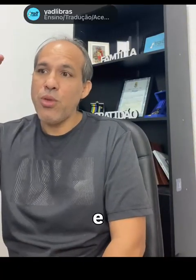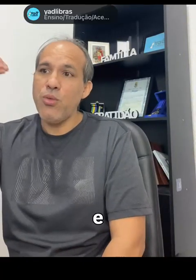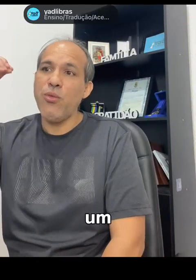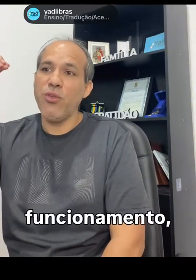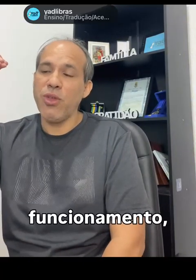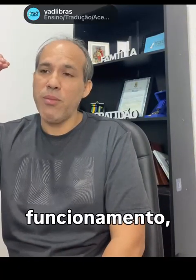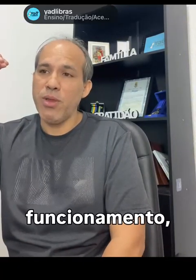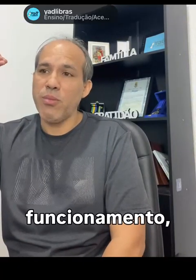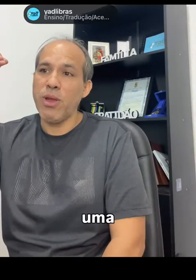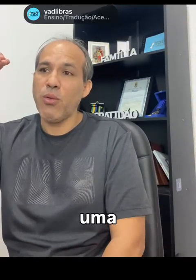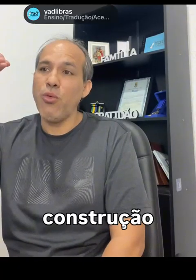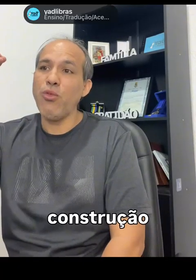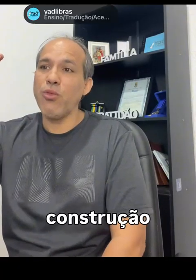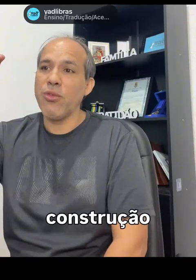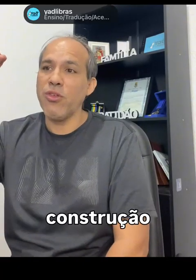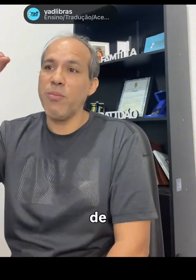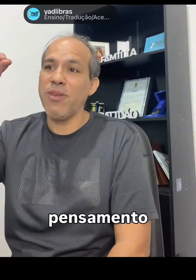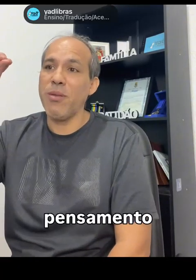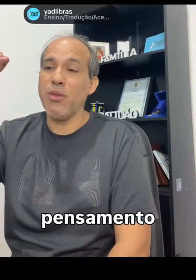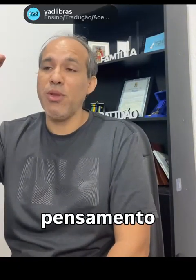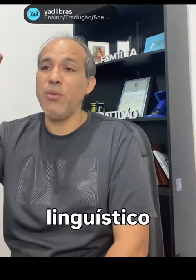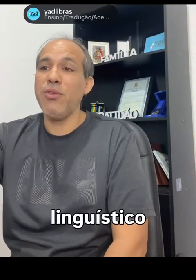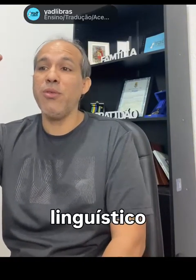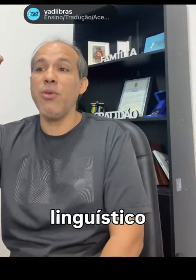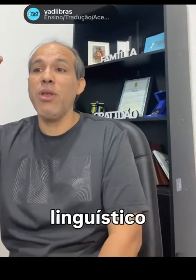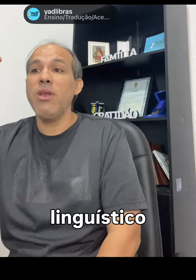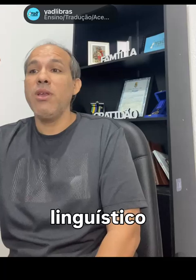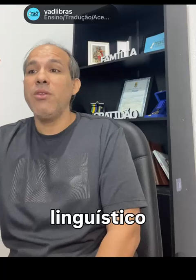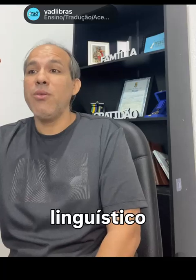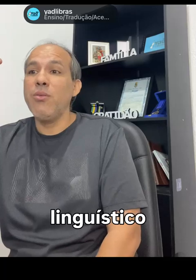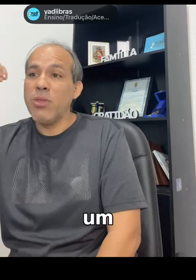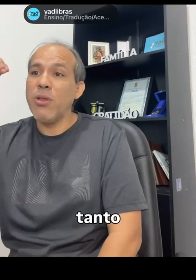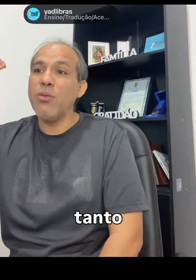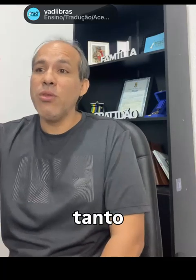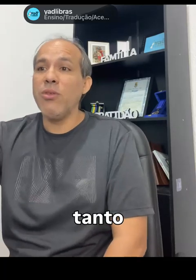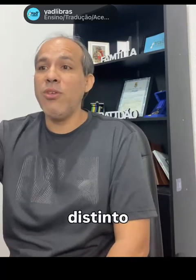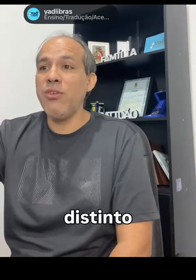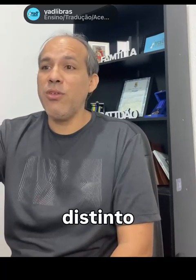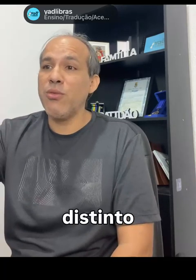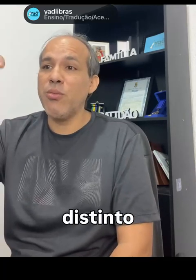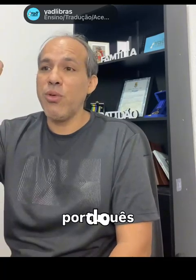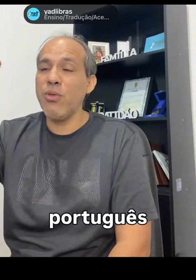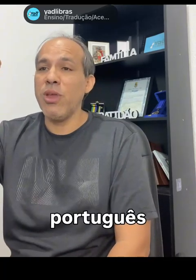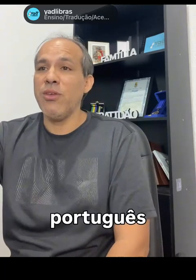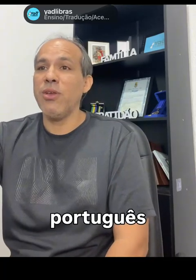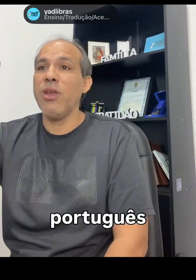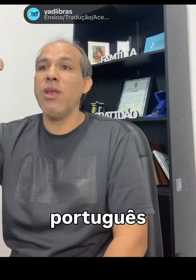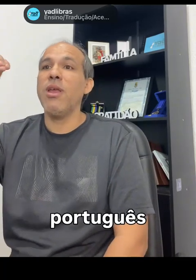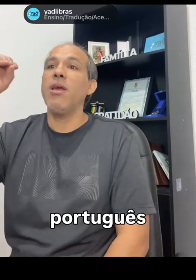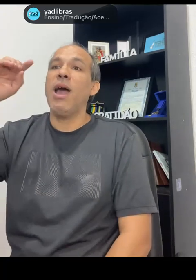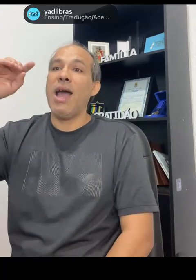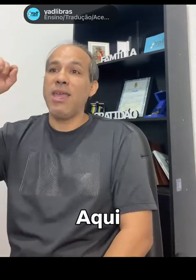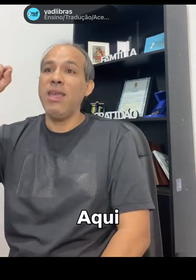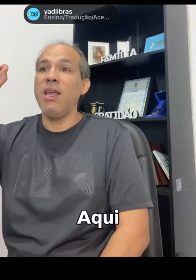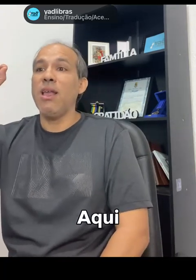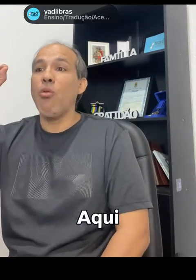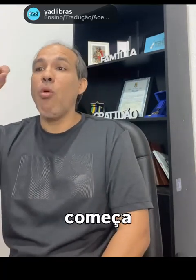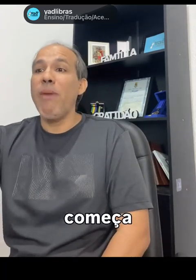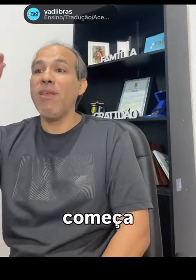um funcionamento, uma construção de pensamento linguístico um tanto distinto do português. Aqui começa